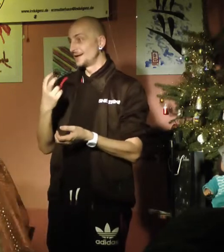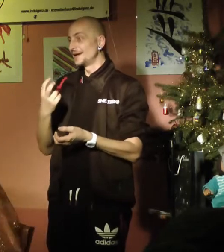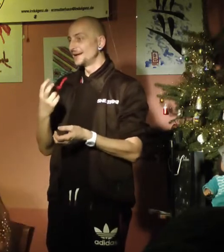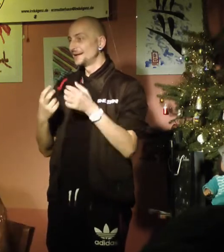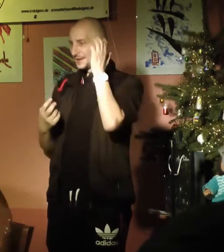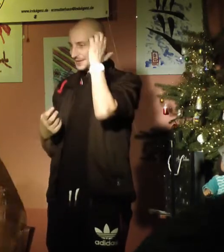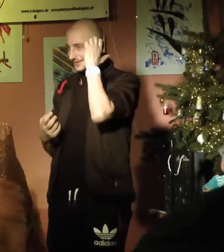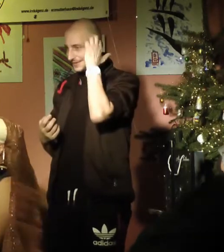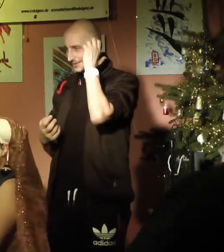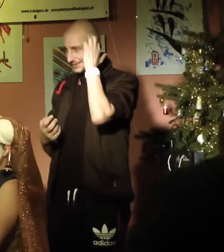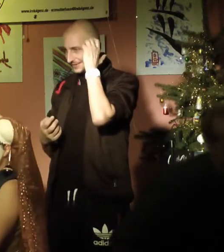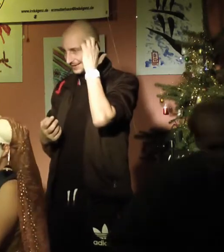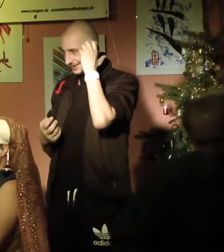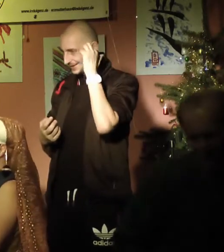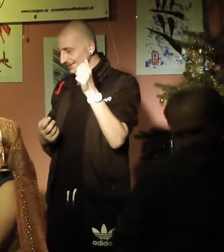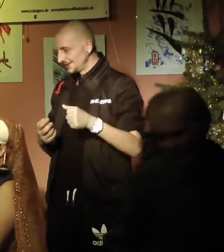komm mal gleich her.